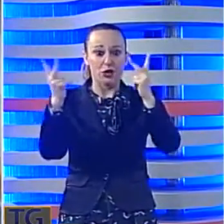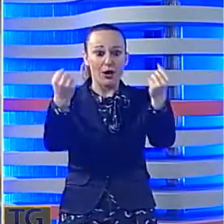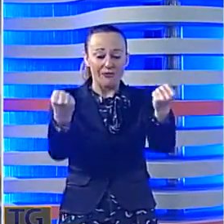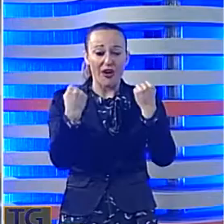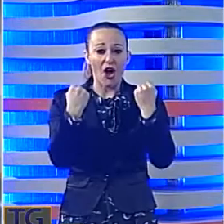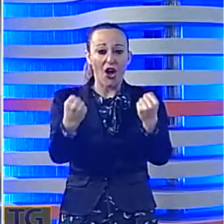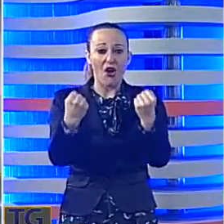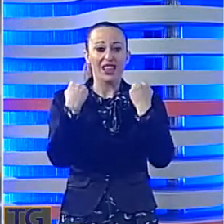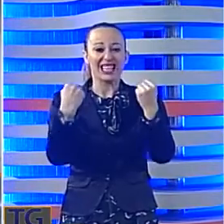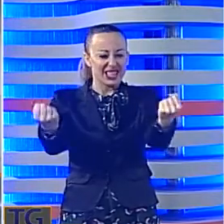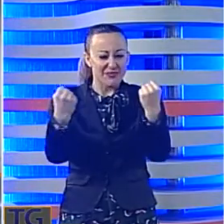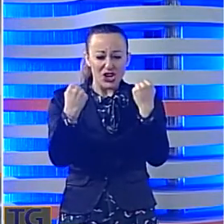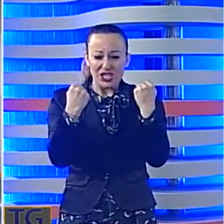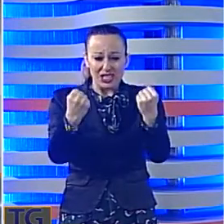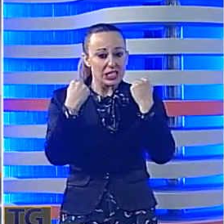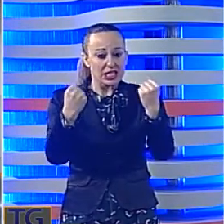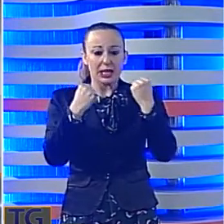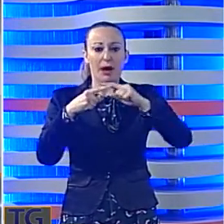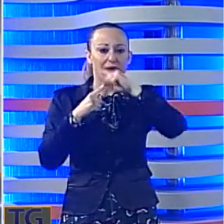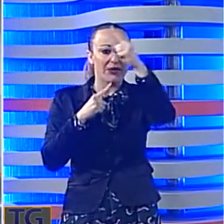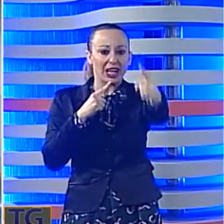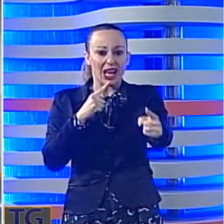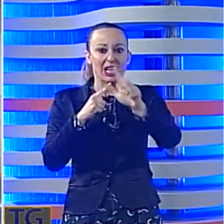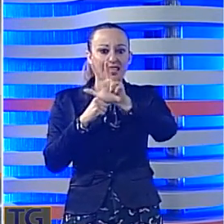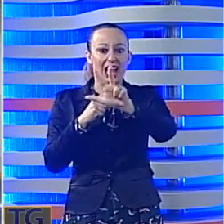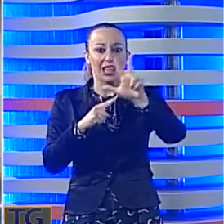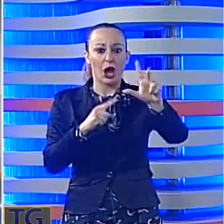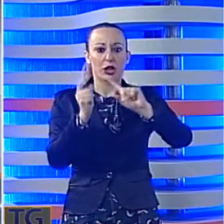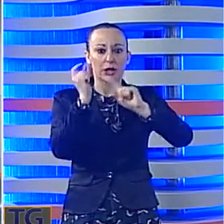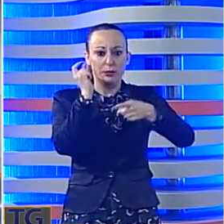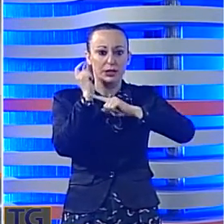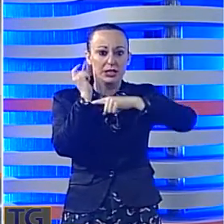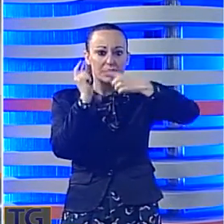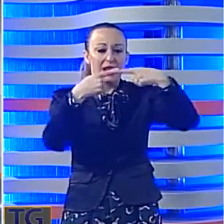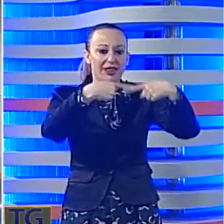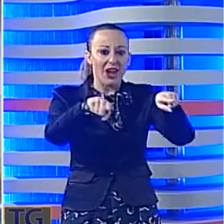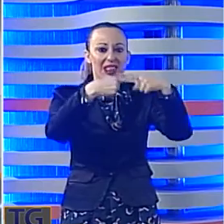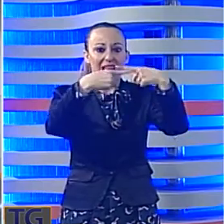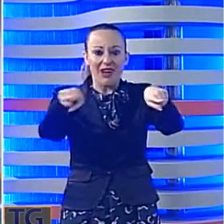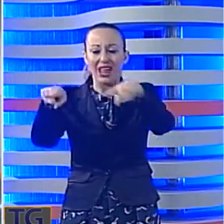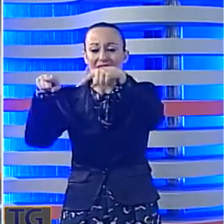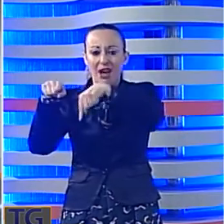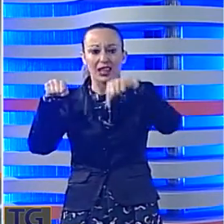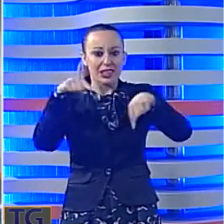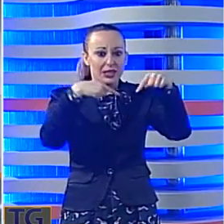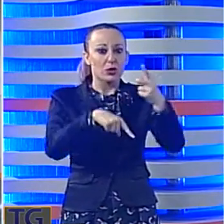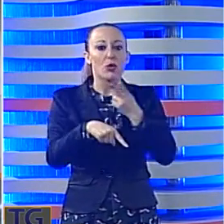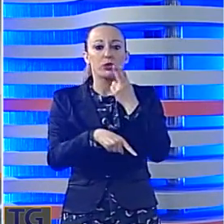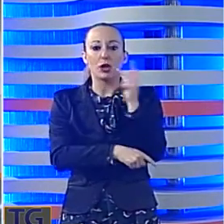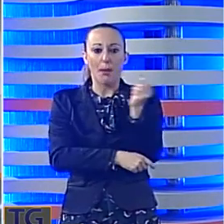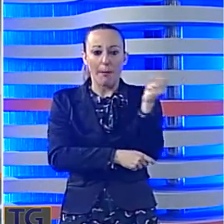non pochi disagi. A causare più danni nelle ultime ore è stato soprattutto il